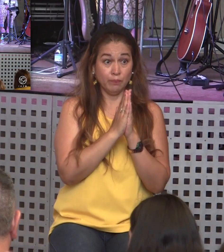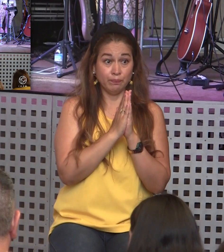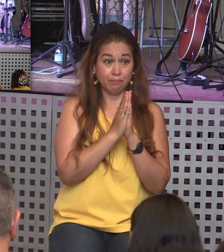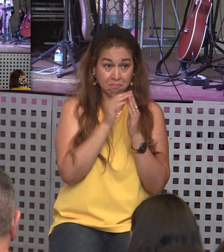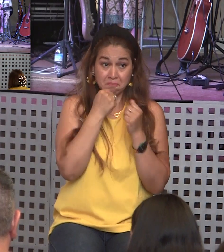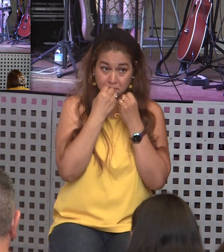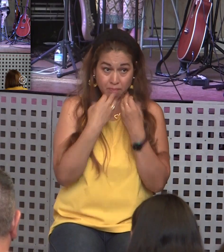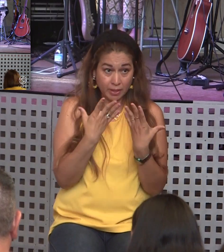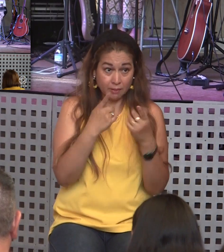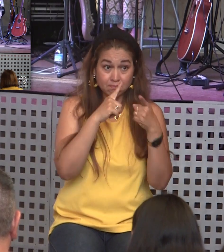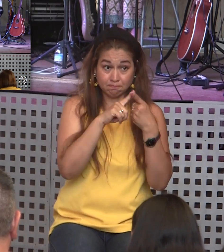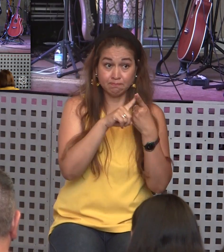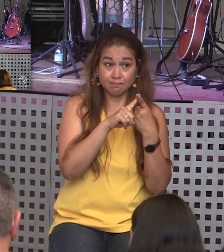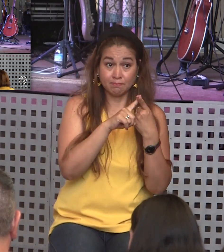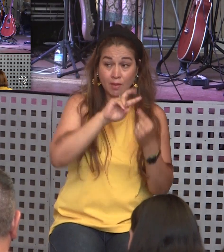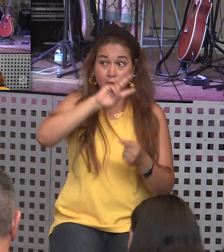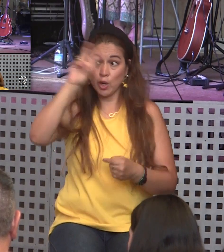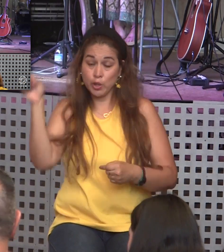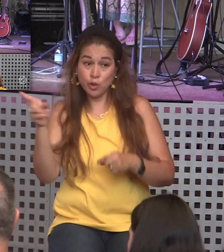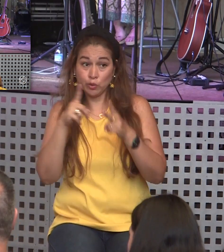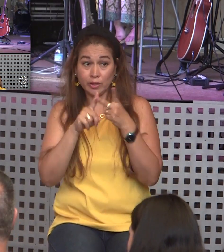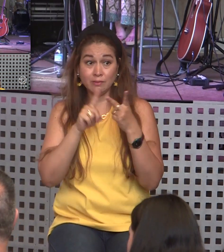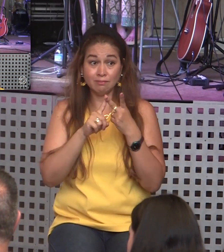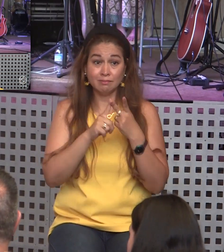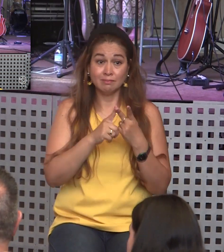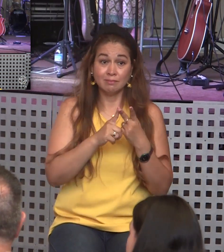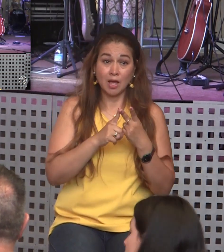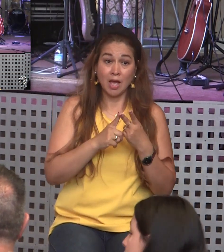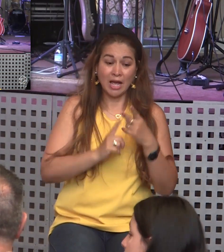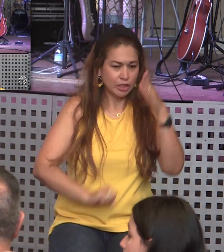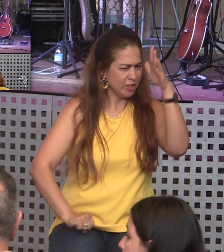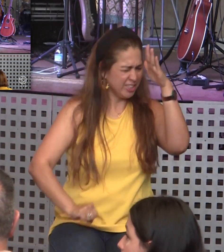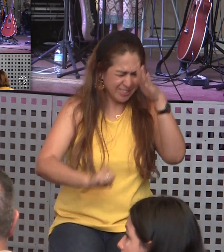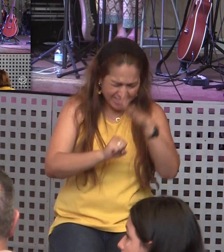eso no es lo que marca la diferencia. La diferencia